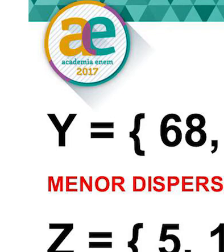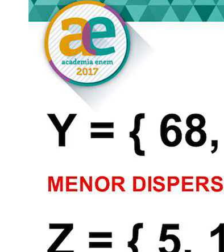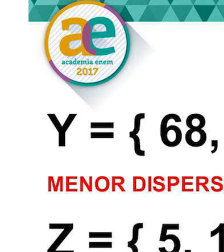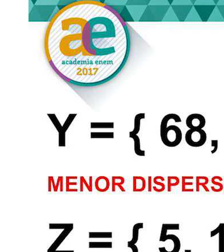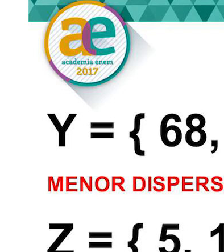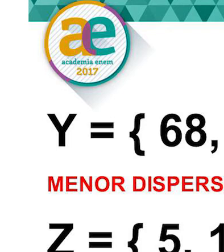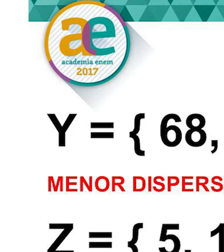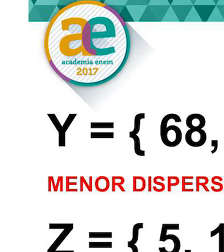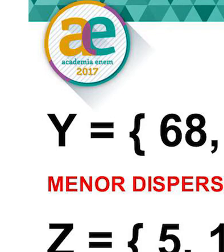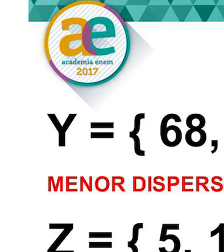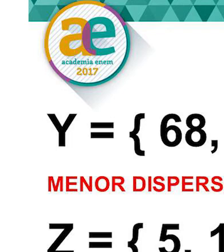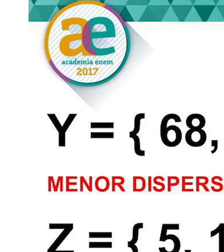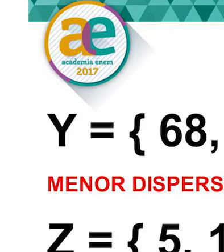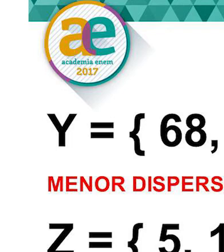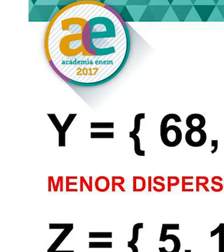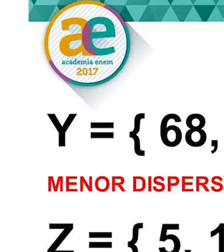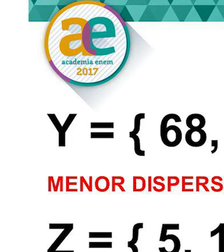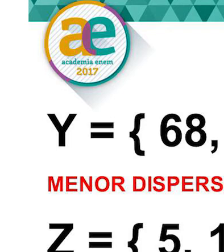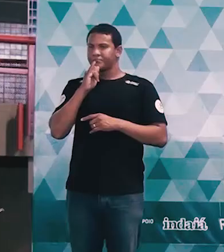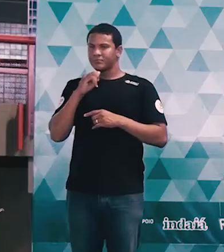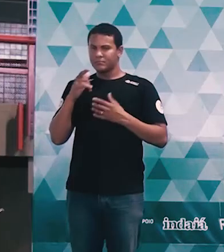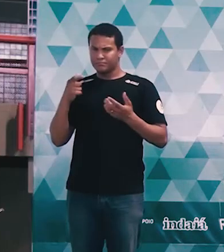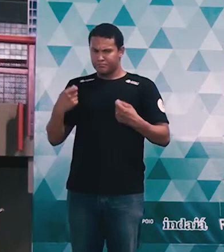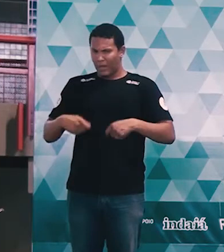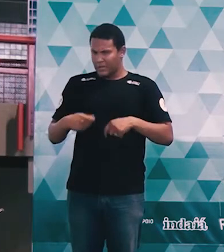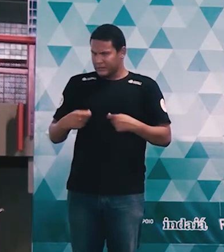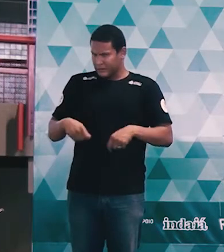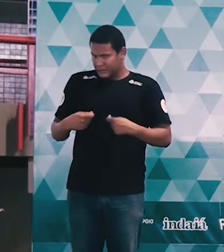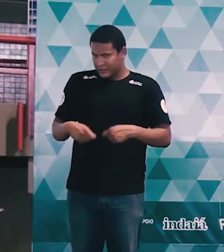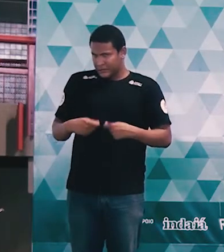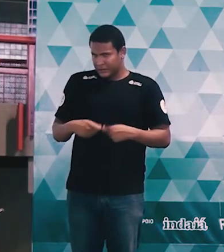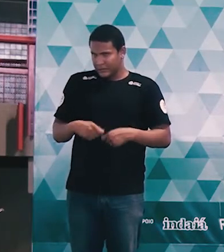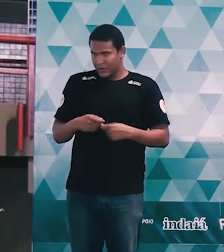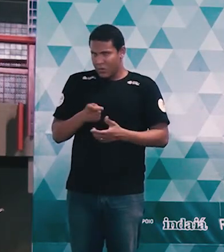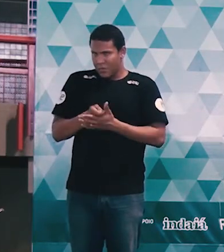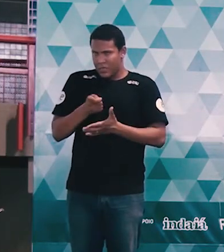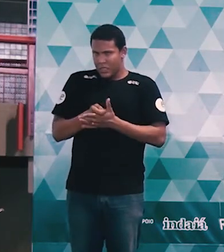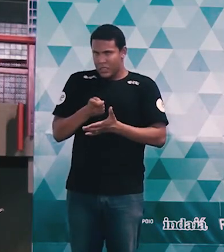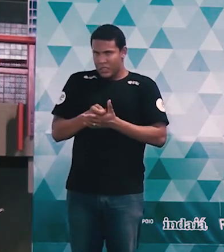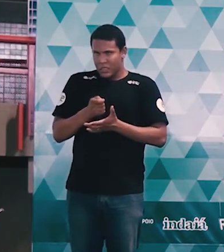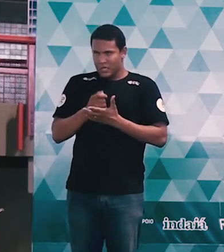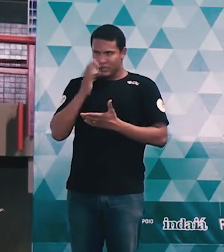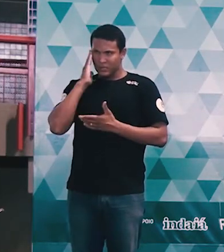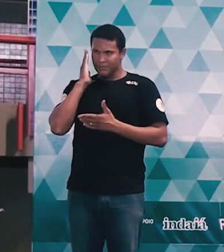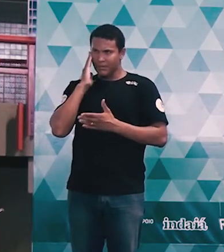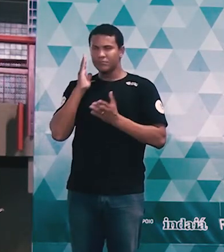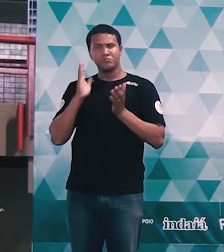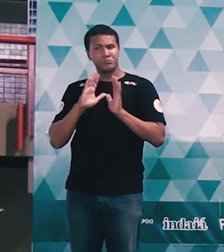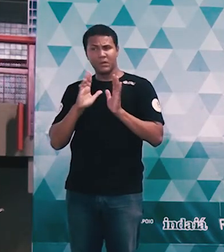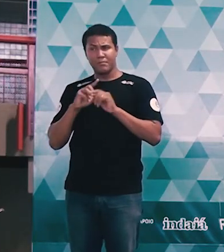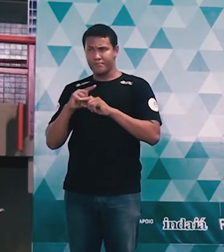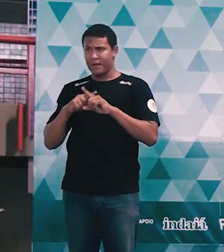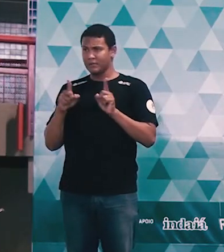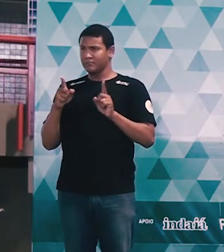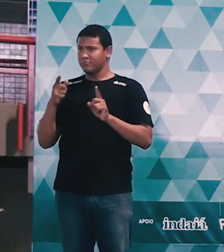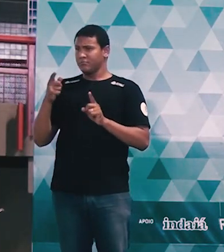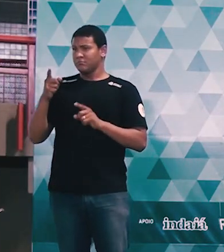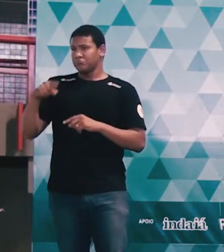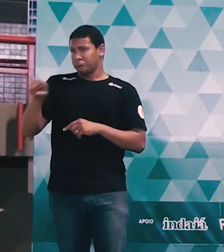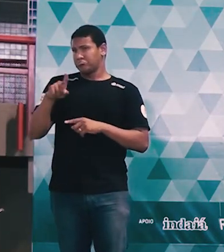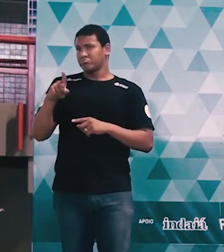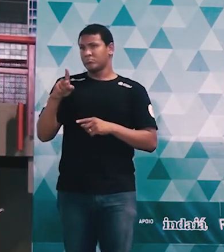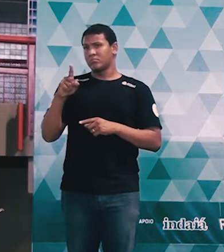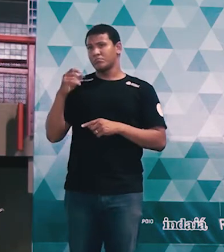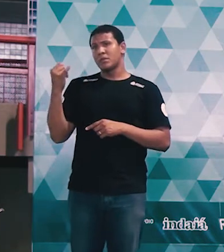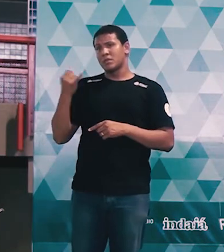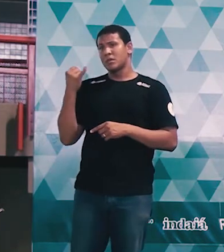calcular o desvio padrão? Na maioria das vezes não. Mas você precisa saber que desvio padrão é um